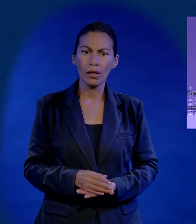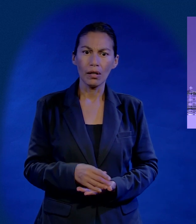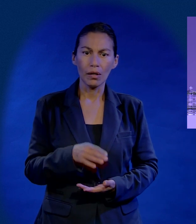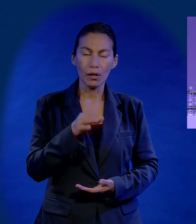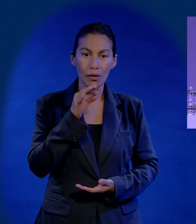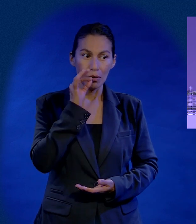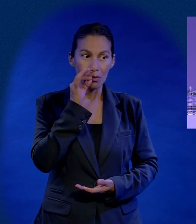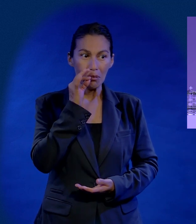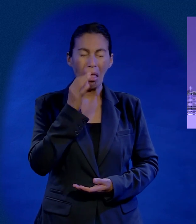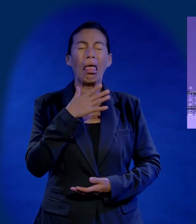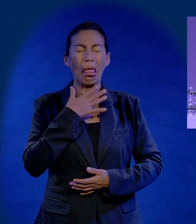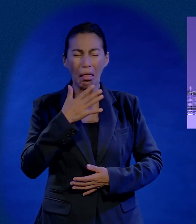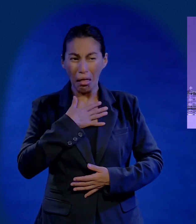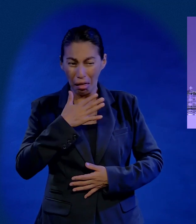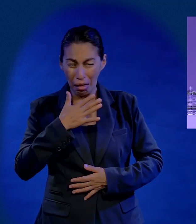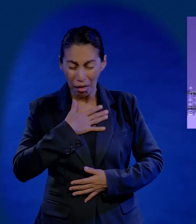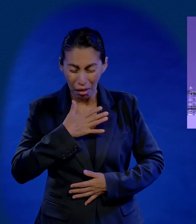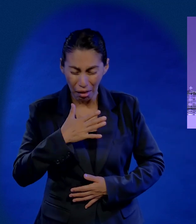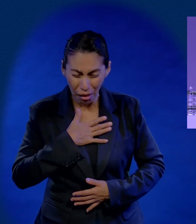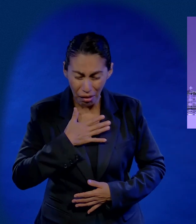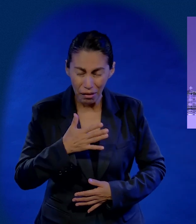Fume, fume.